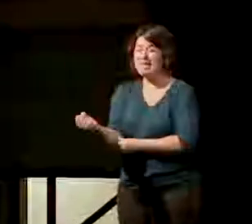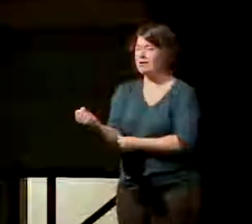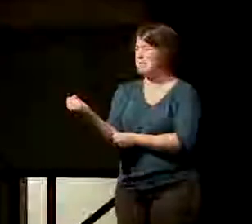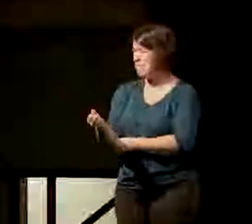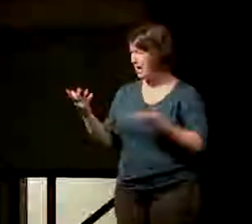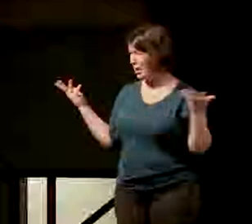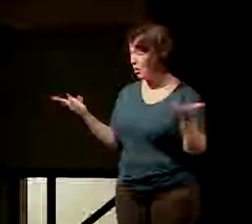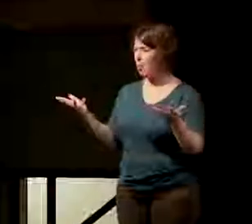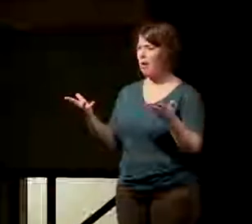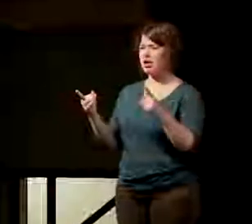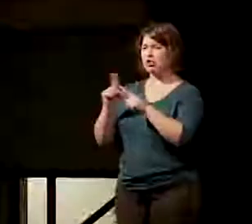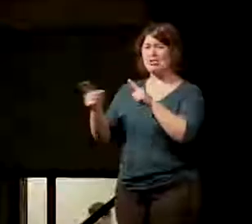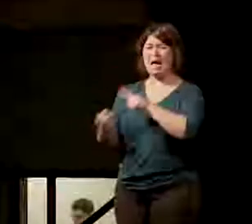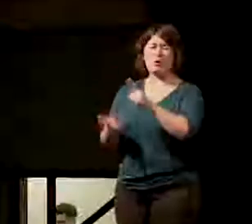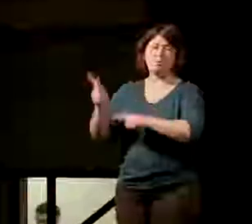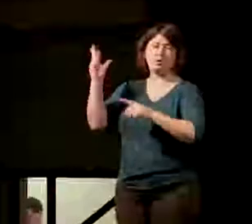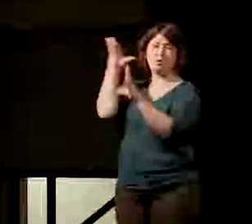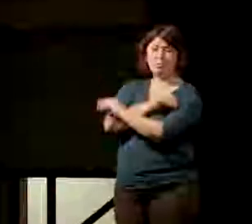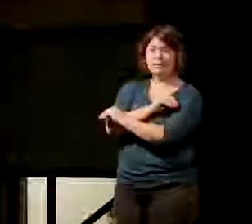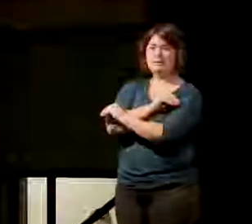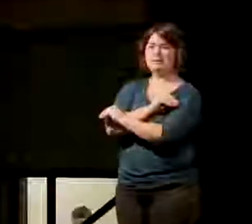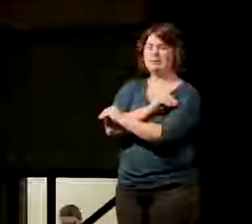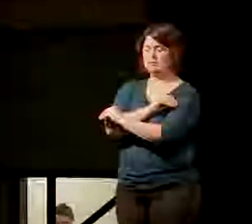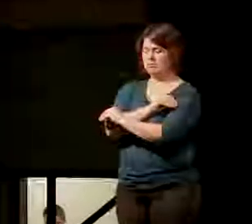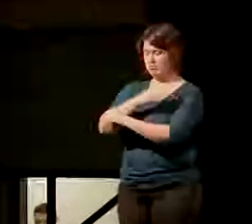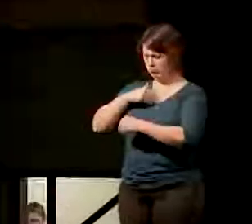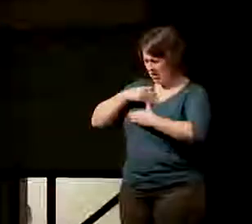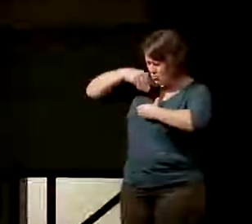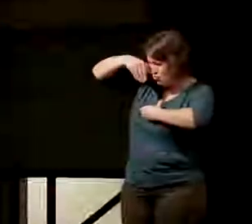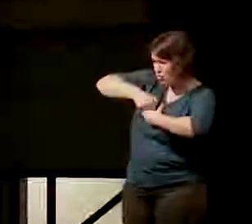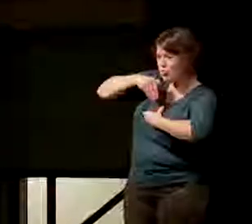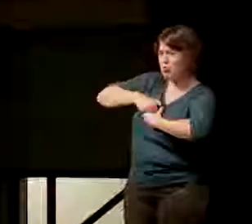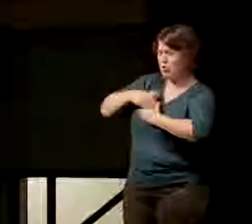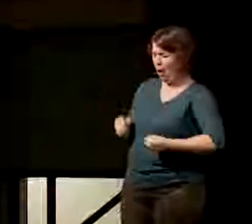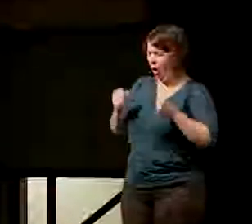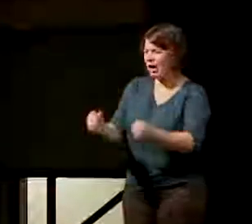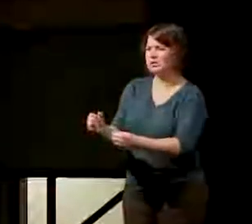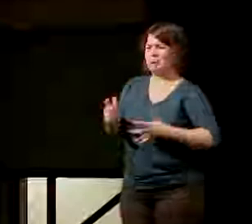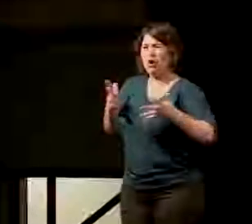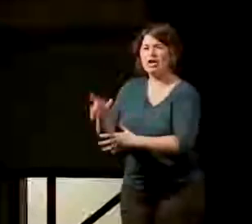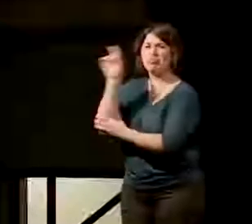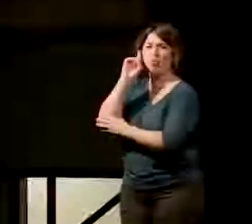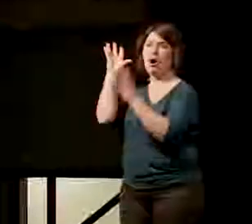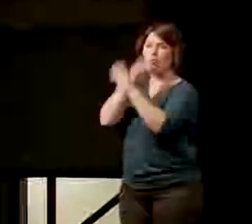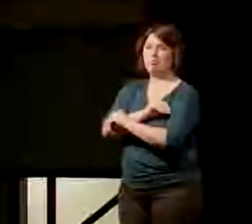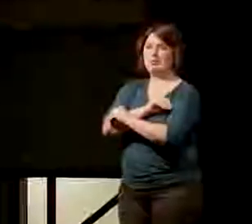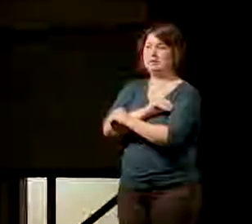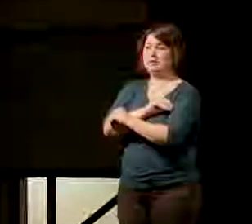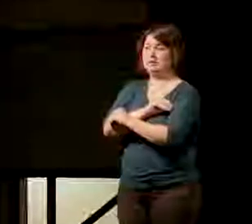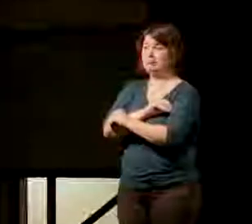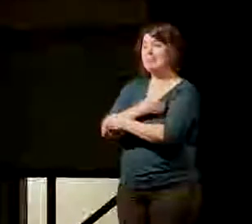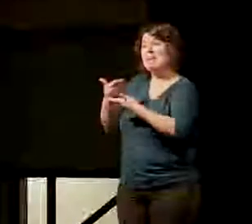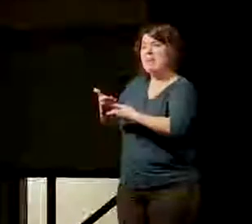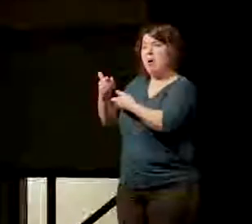Pire, on en oublie l'essentiel. Ce pourquoi, au fond, on s'engage, c'est un message qu'on entend en